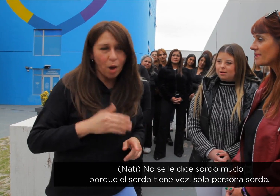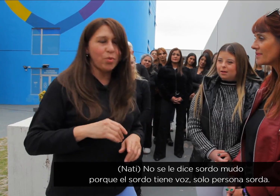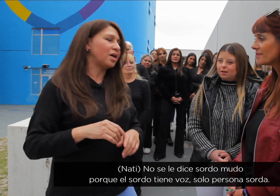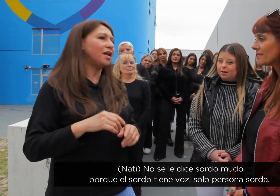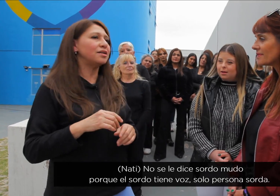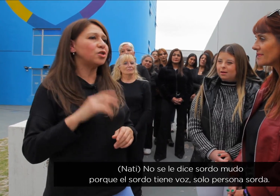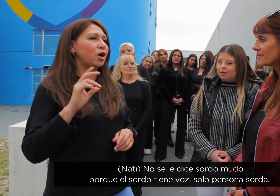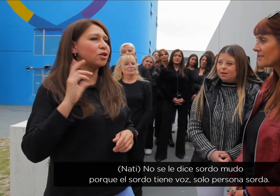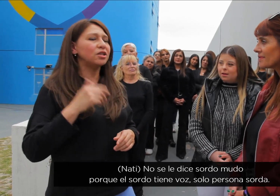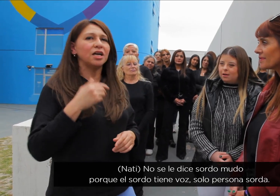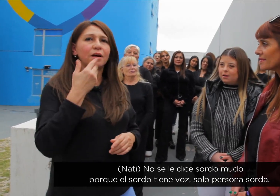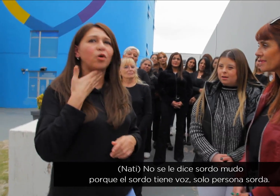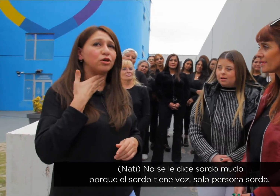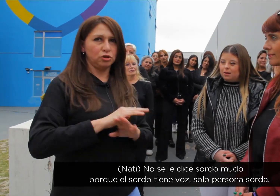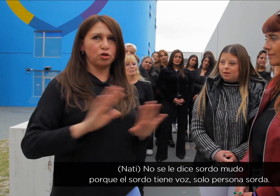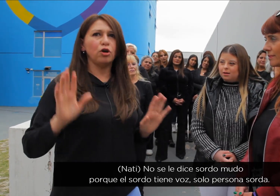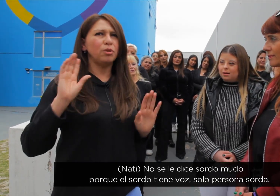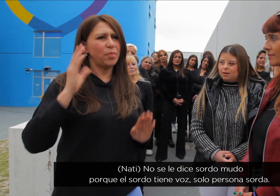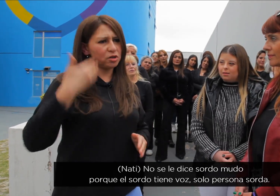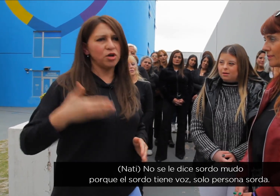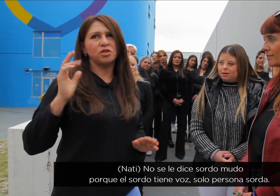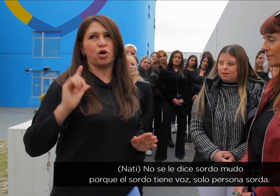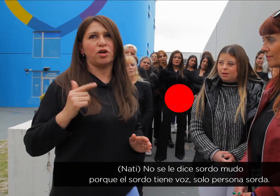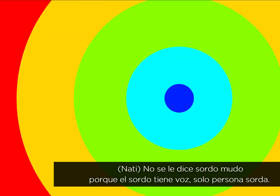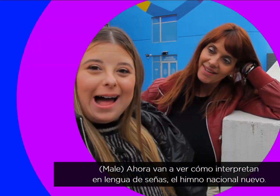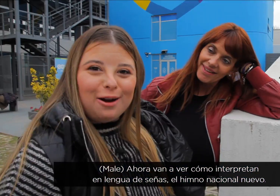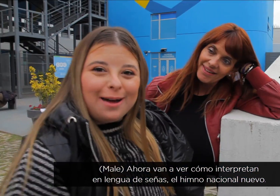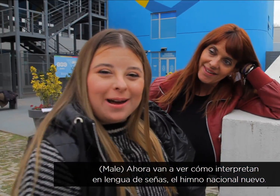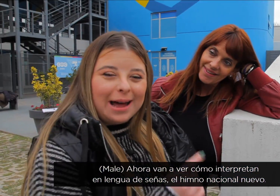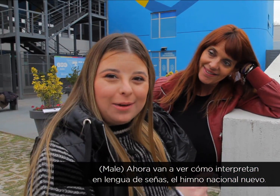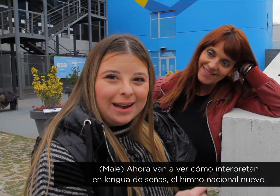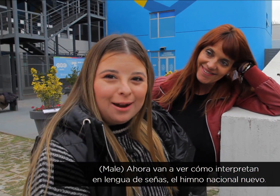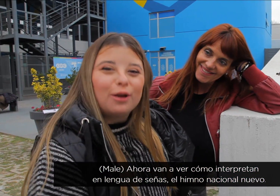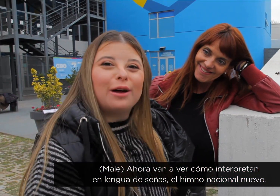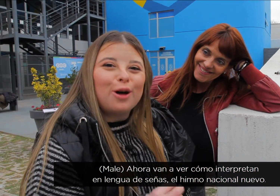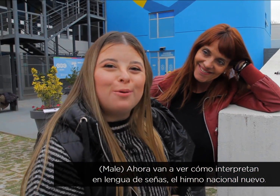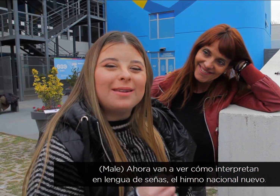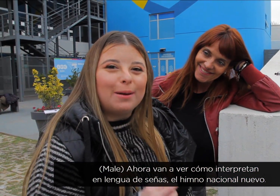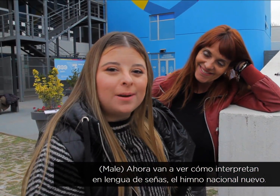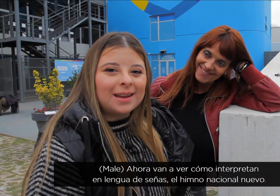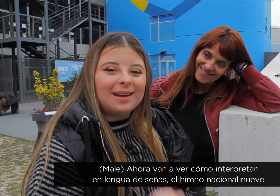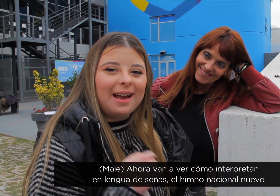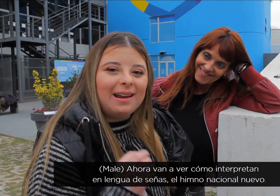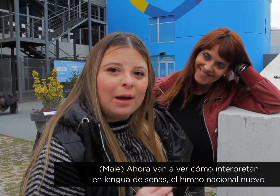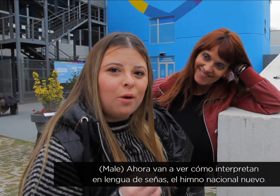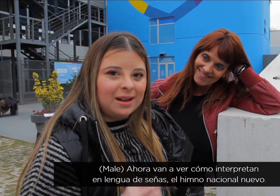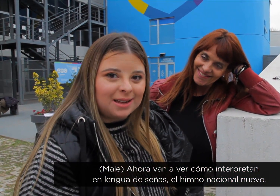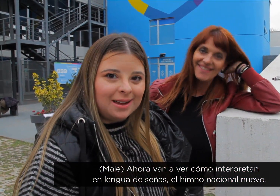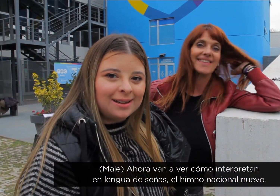porque el sordo tiene voz. Solo personas sordas. Ahora van a ver en Coping Tiempo le están en Lengua de Señas